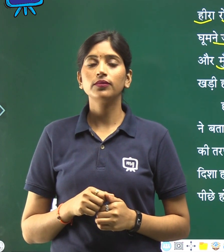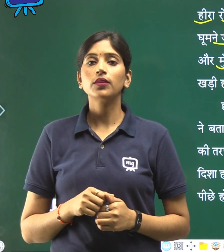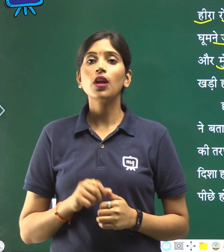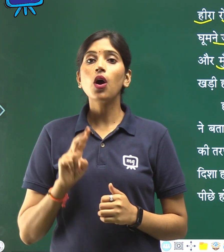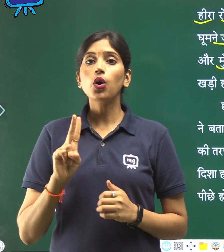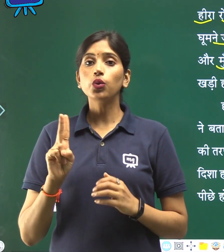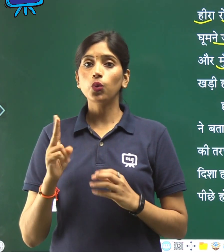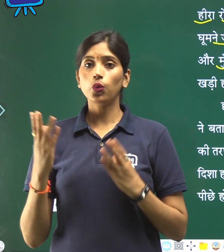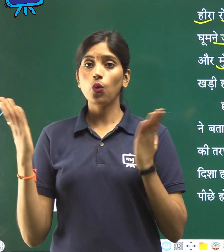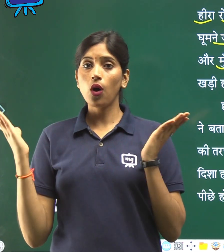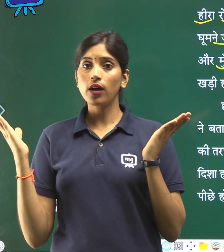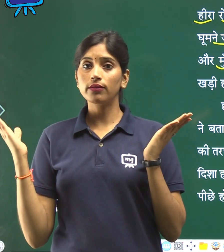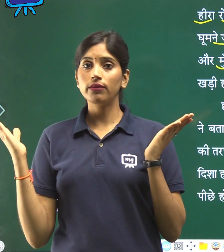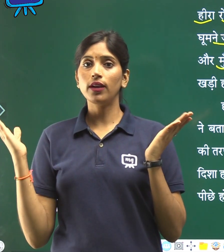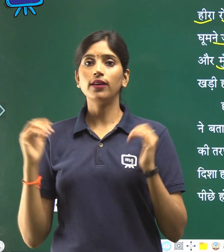दोनों हाथ फैलाकर